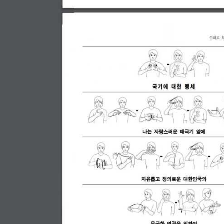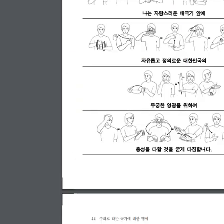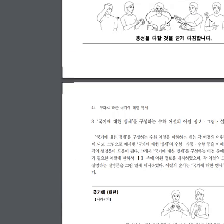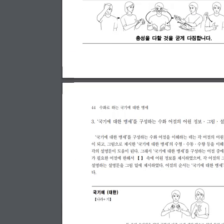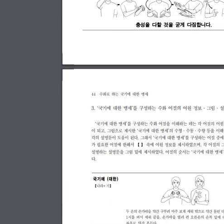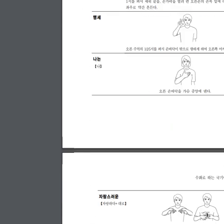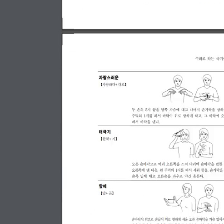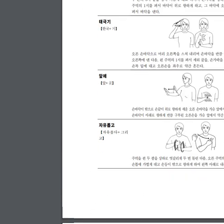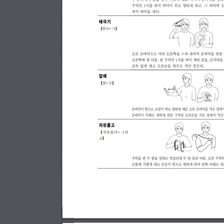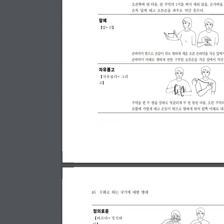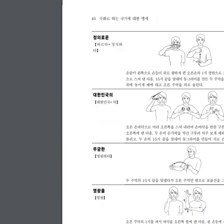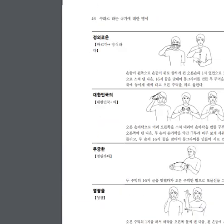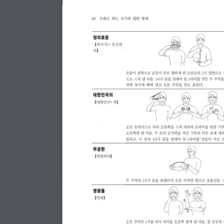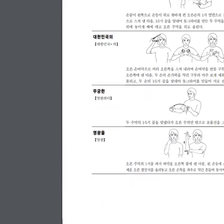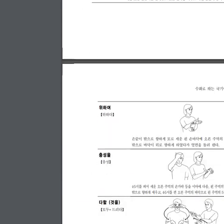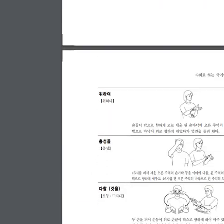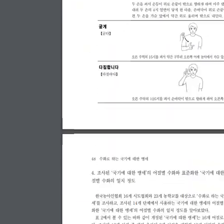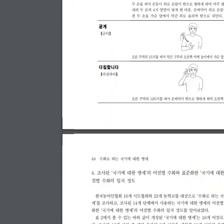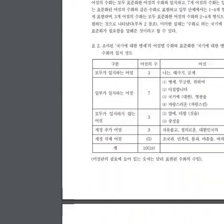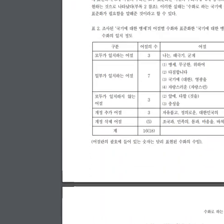이건 국가에 대한 맹세인데